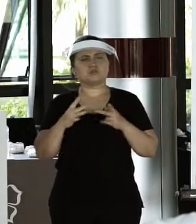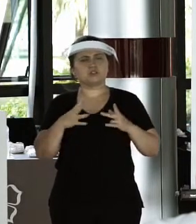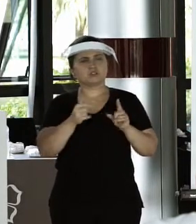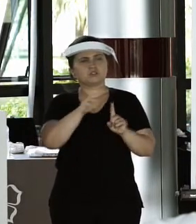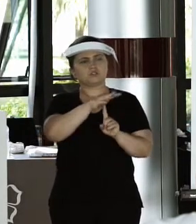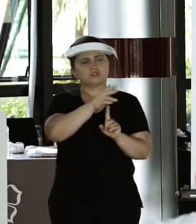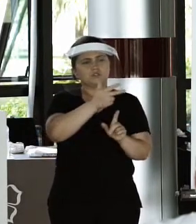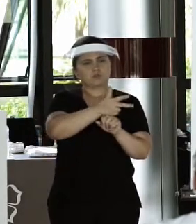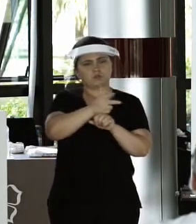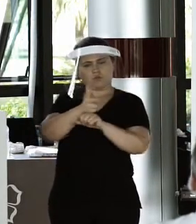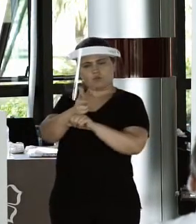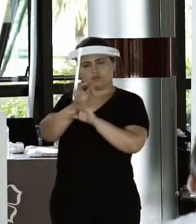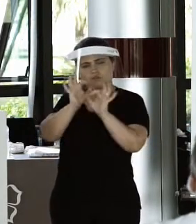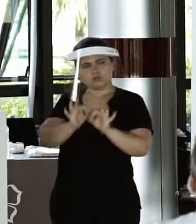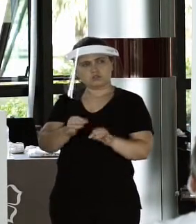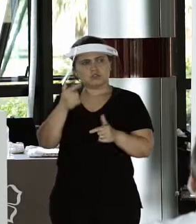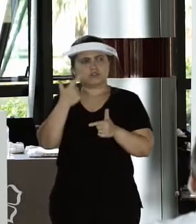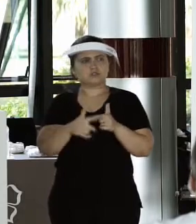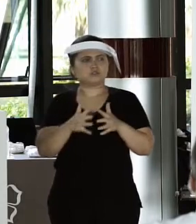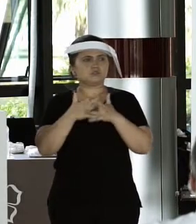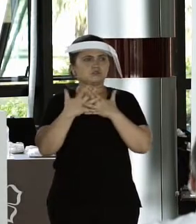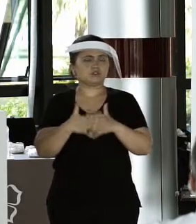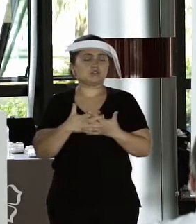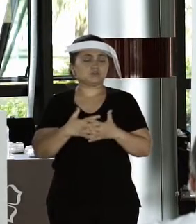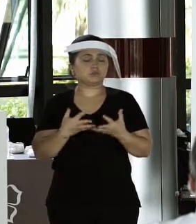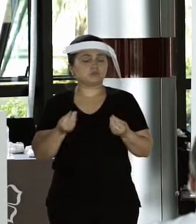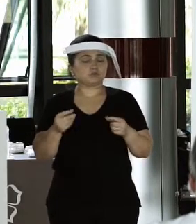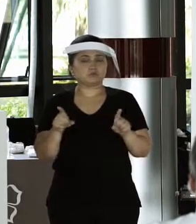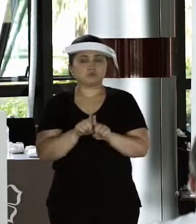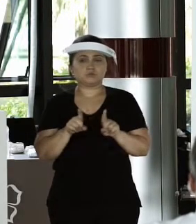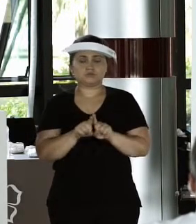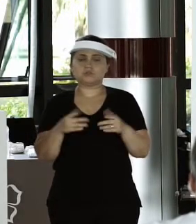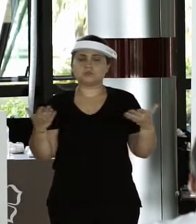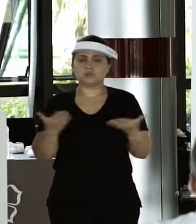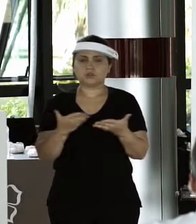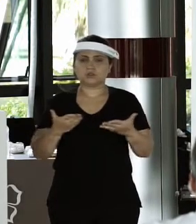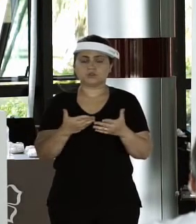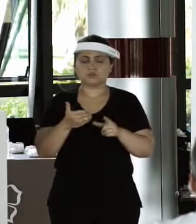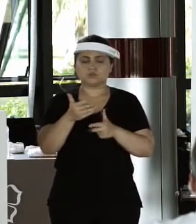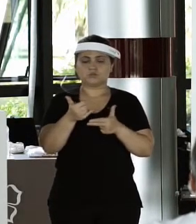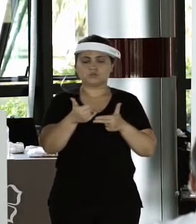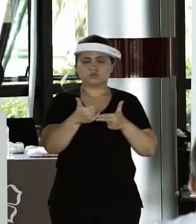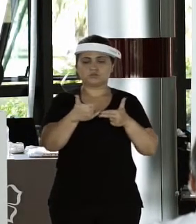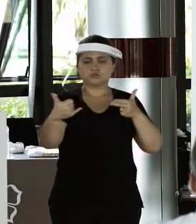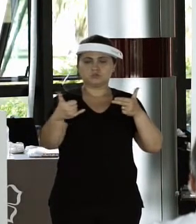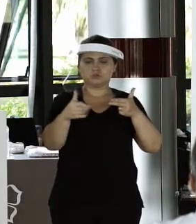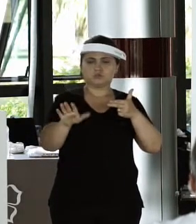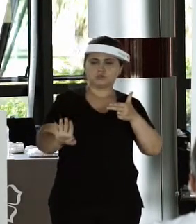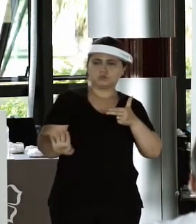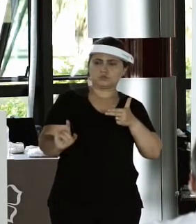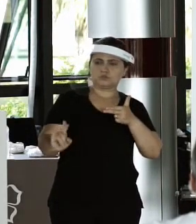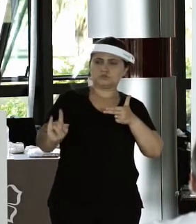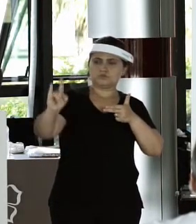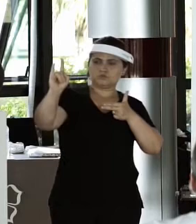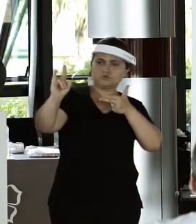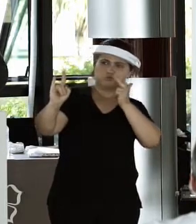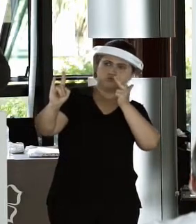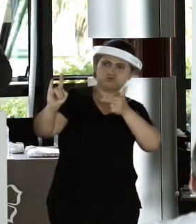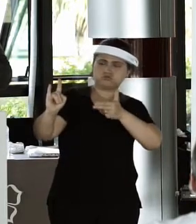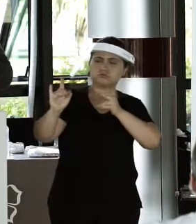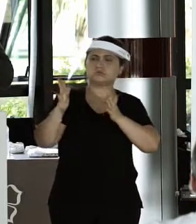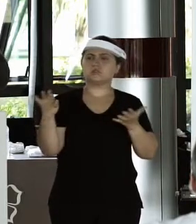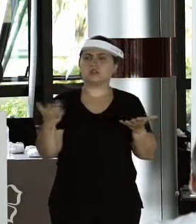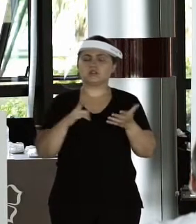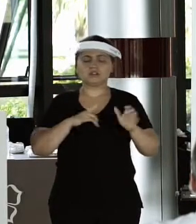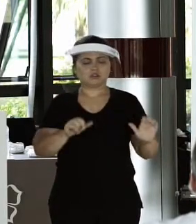o ângulo, não sei o quê, isso atrapalha bastante a gente. Então hoje, a termografia de fachadas e outras utilizações,